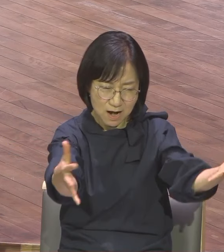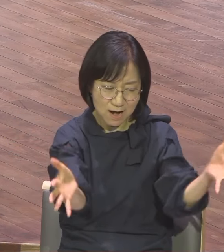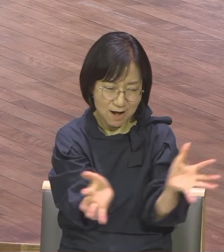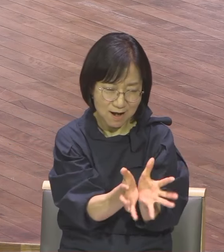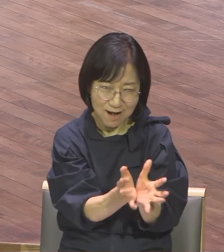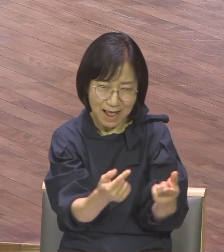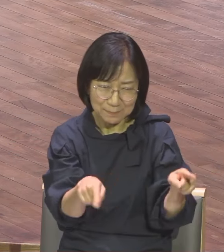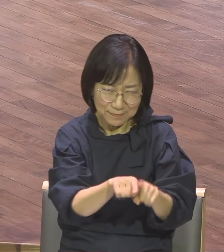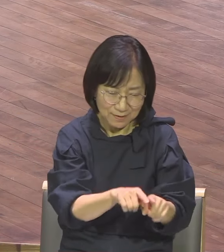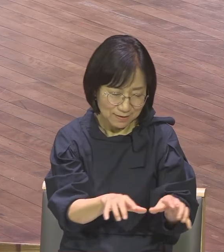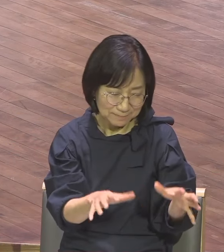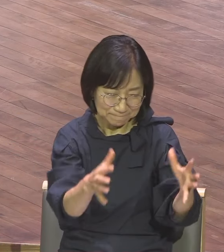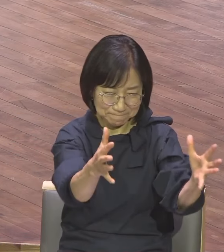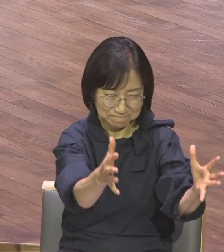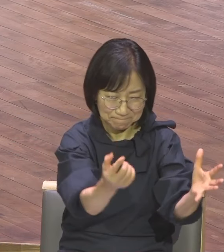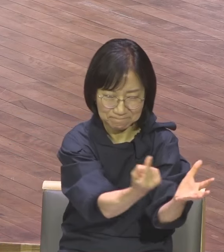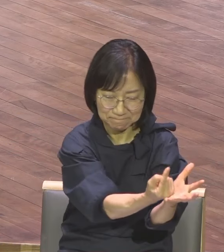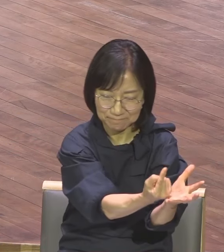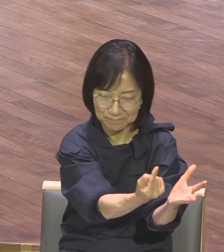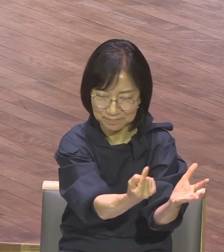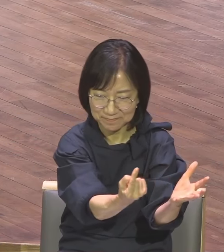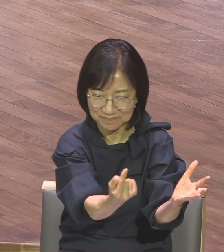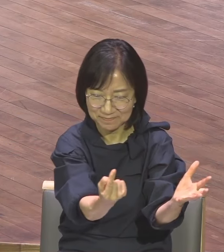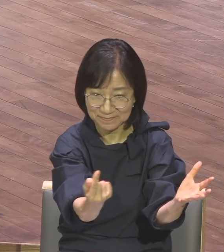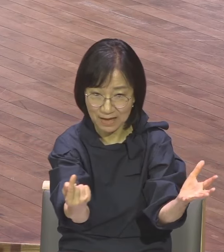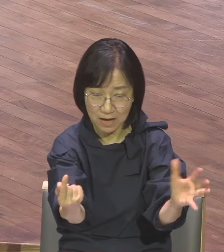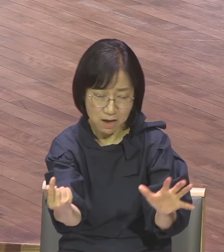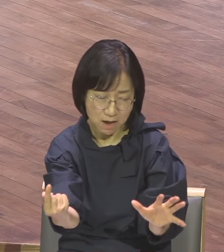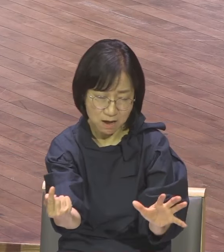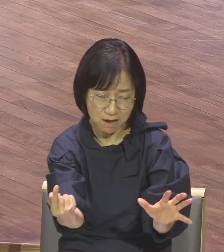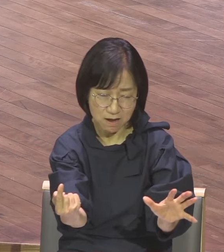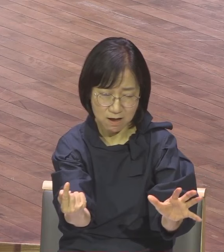자기 혼자 노는 동물, 그거는 뭐, 맹수에게 그냥